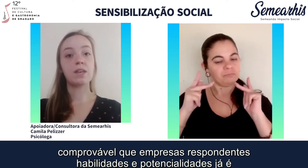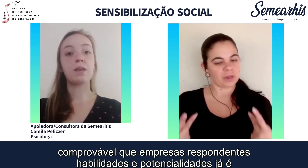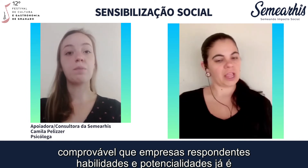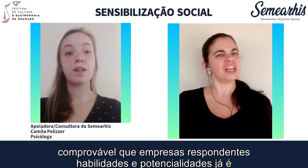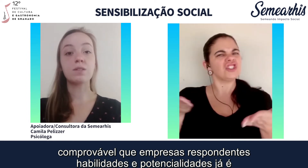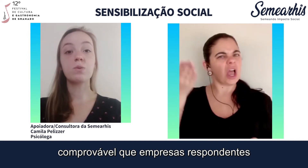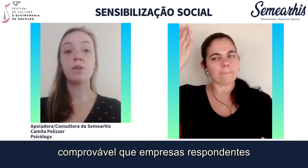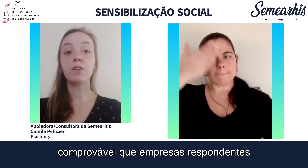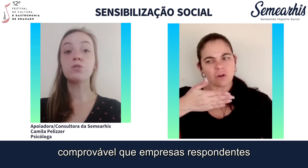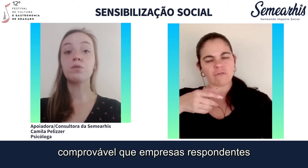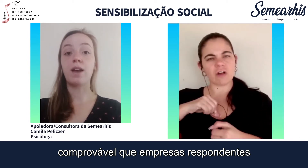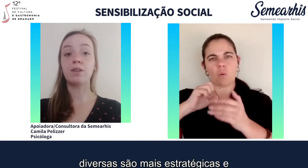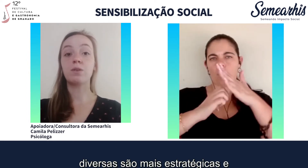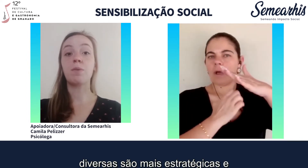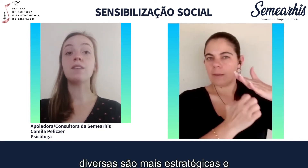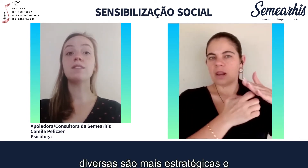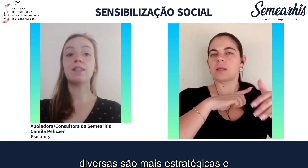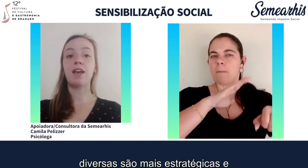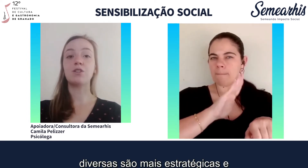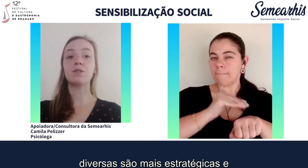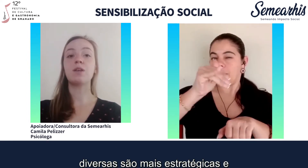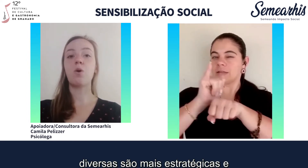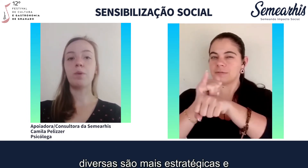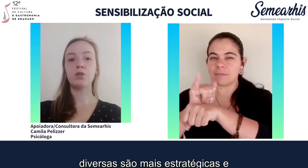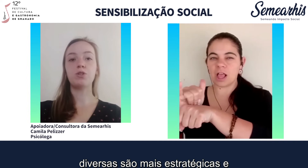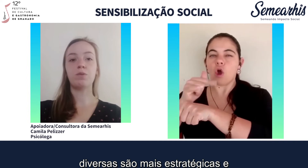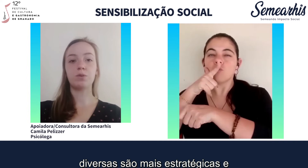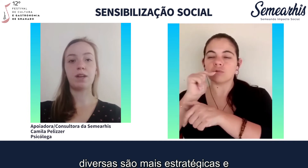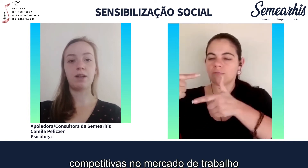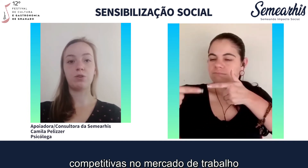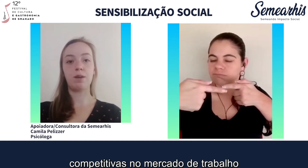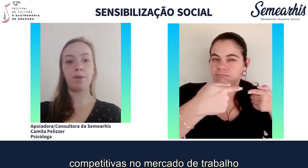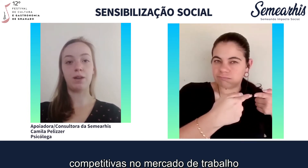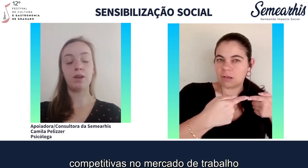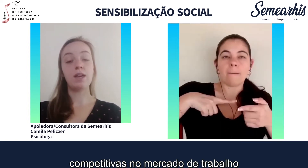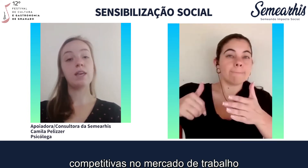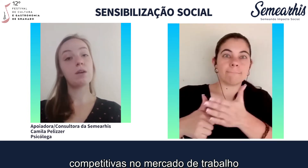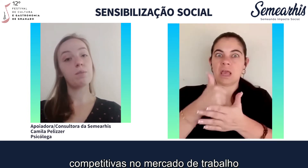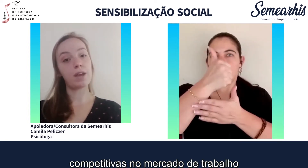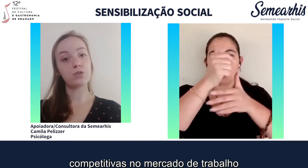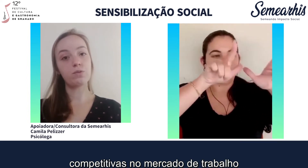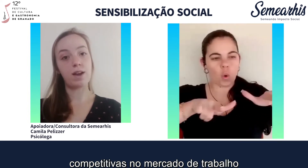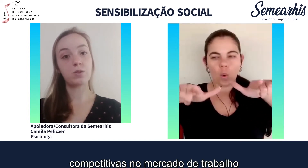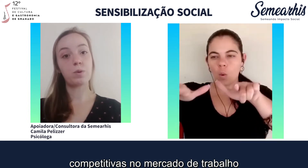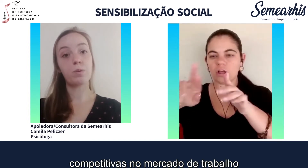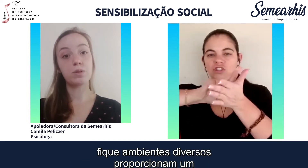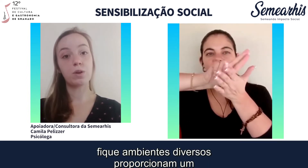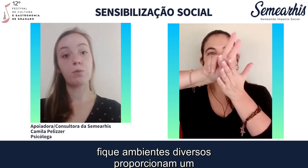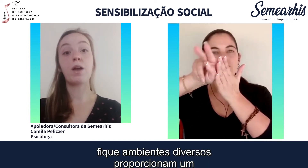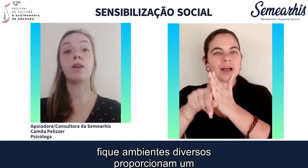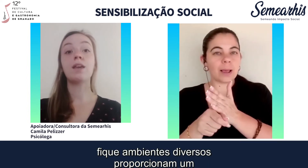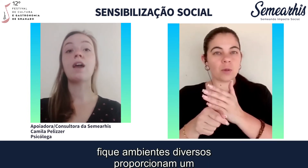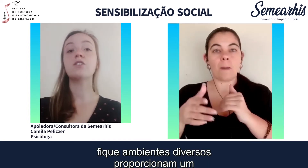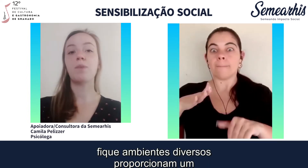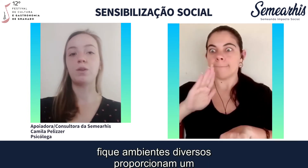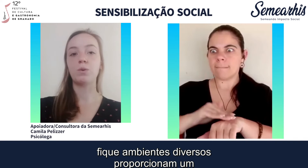comprovado que empresas com ambientes diversos são mais estratégicas e competitivas no mercado de trabalho, e que ambientes diversos proporcionam